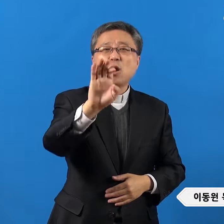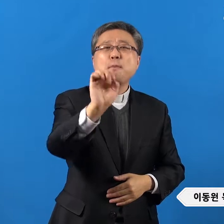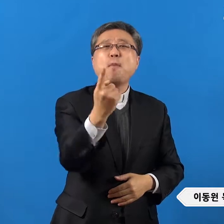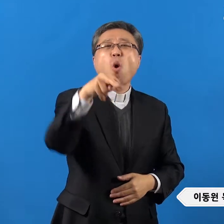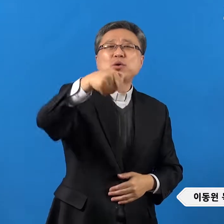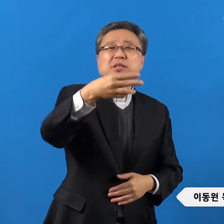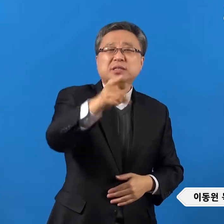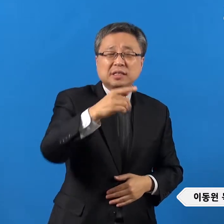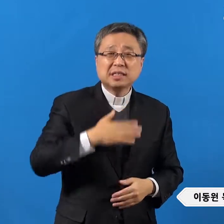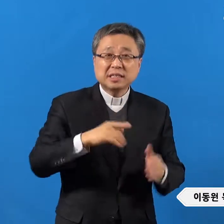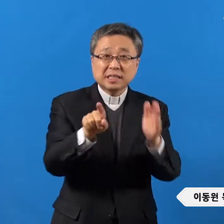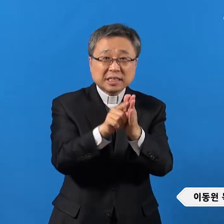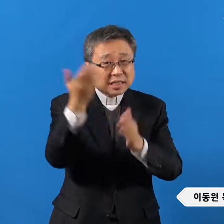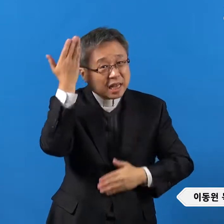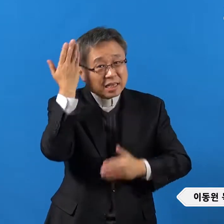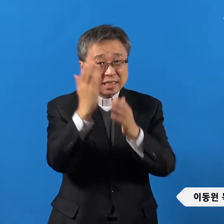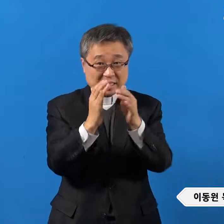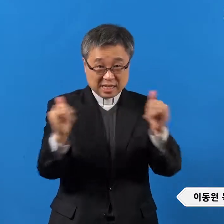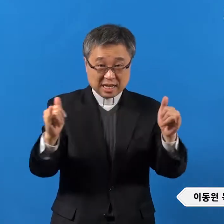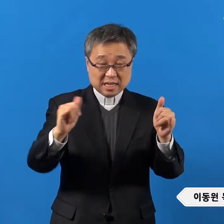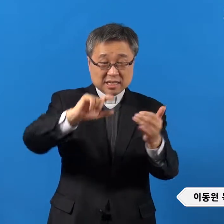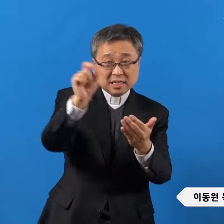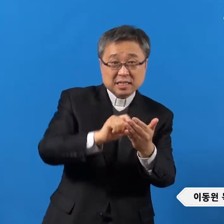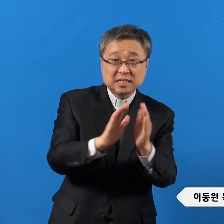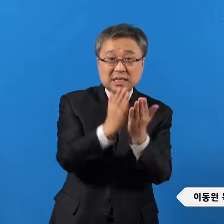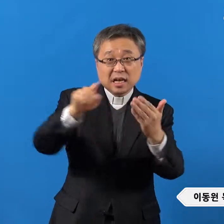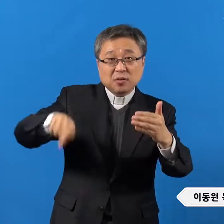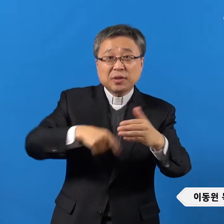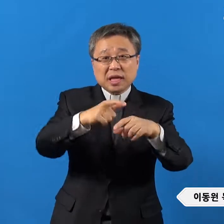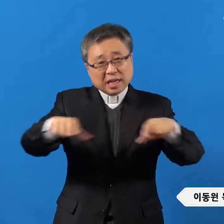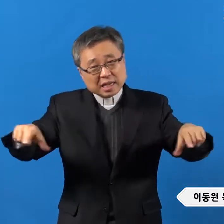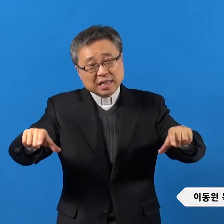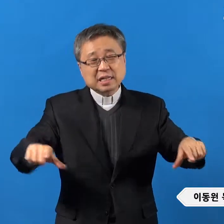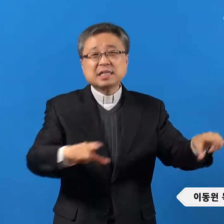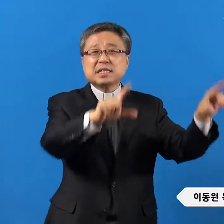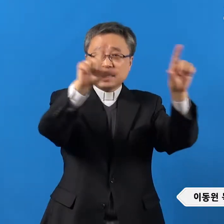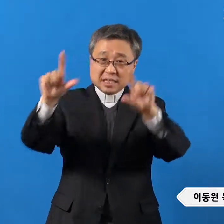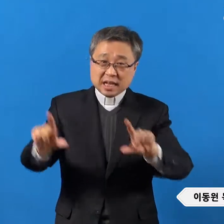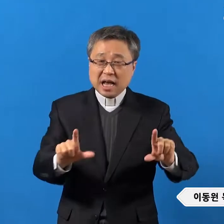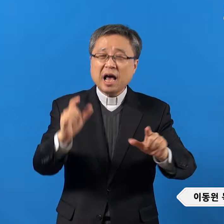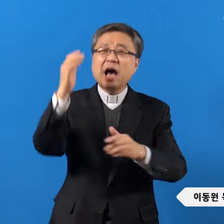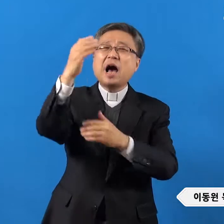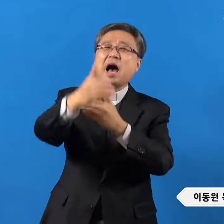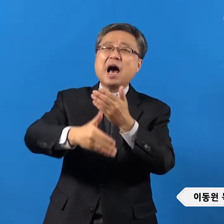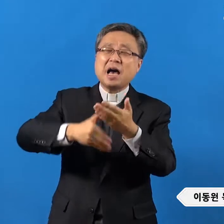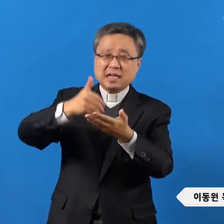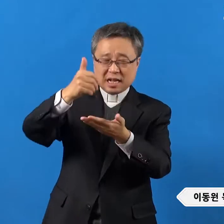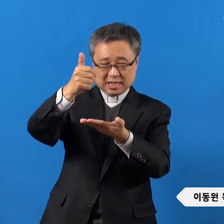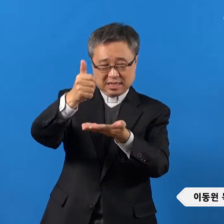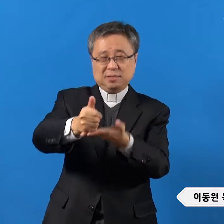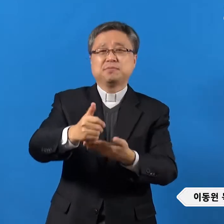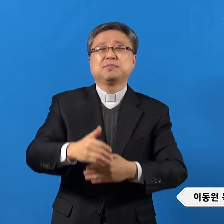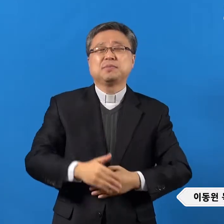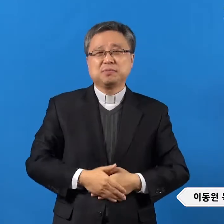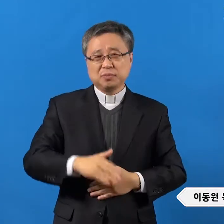이 신학자가 쓴 책 가운데 일상, 하나님의 신비, 제가 추천해드리고 싶은 아주 좋은